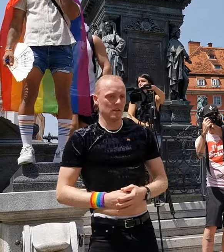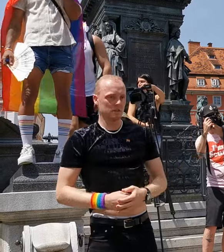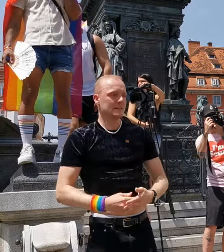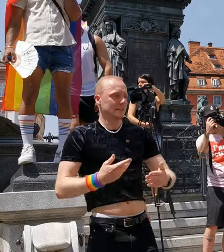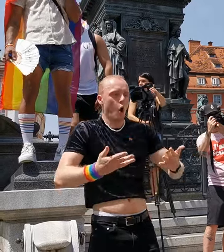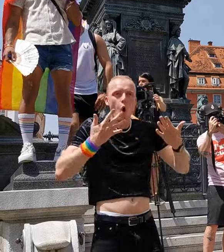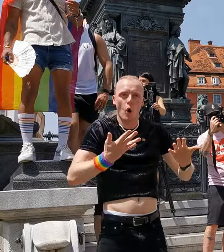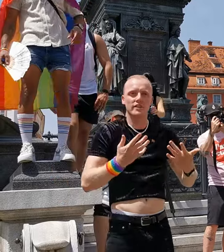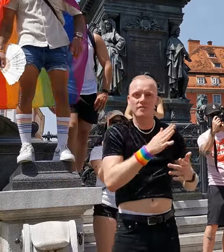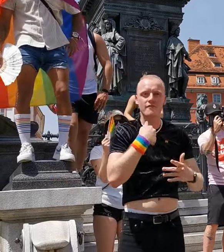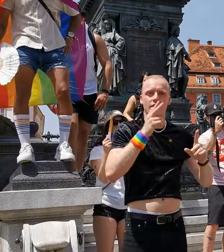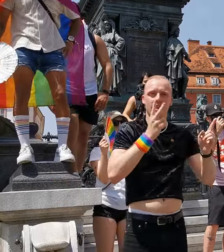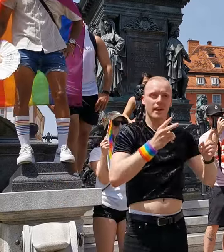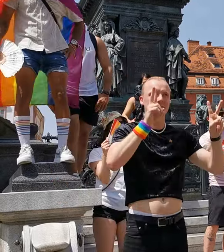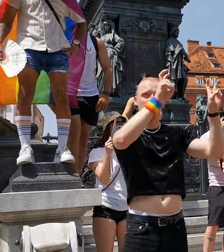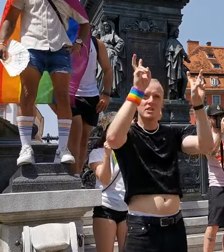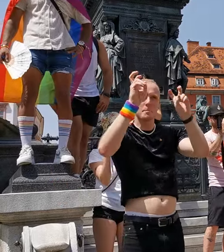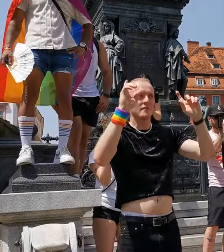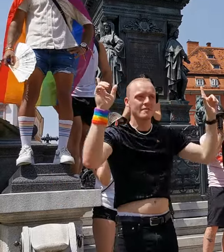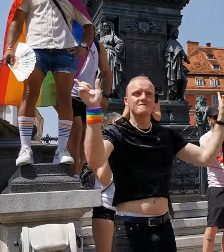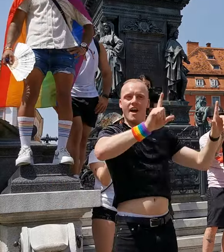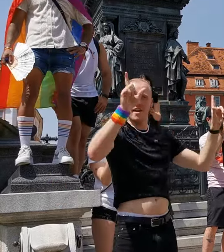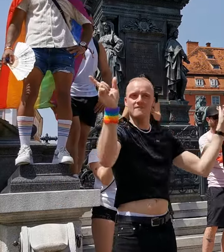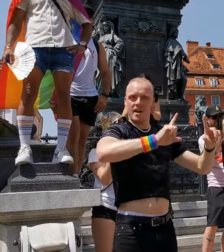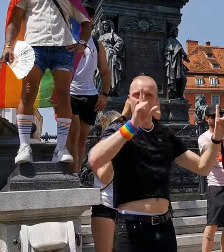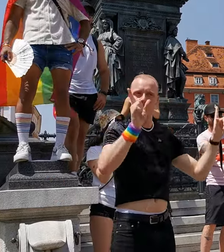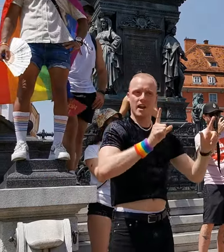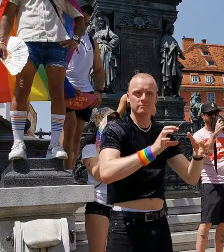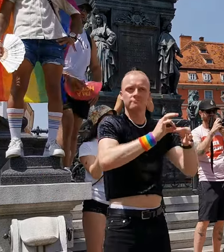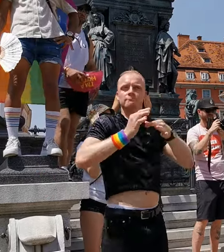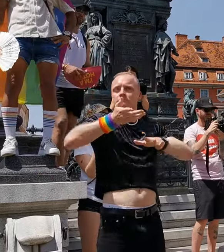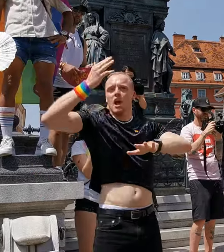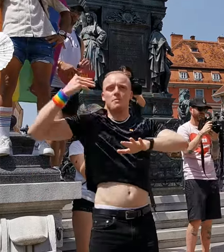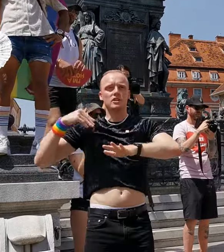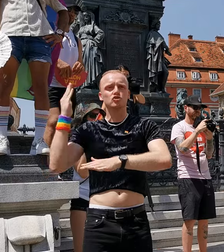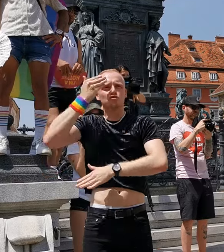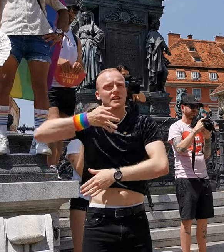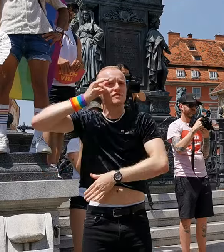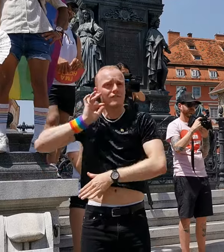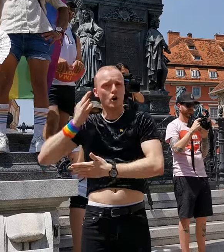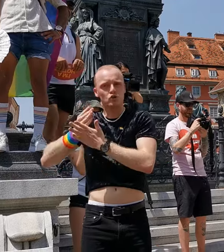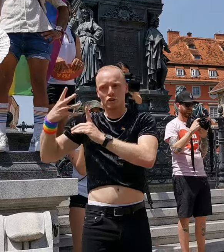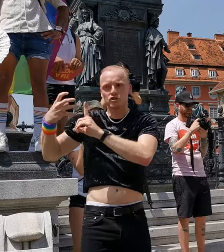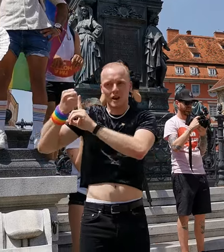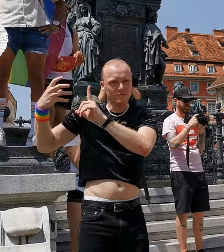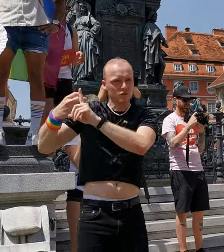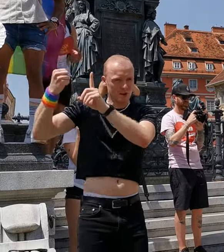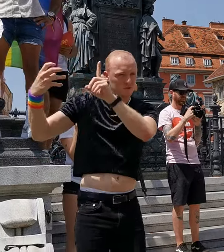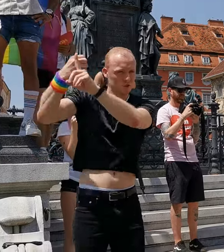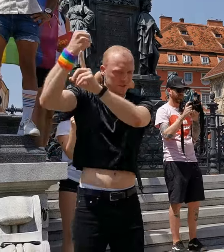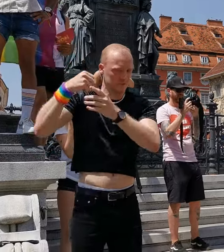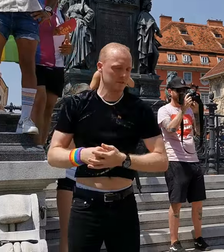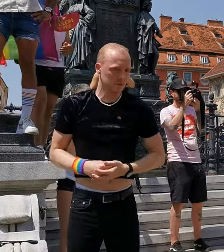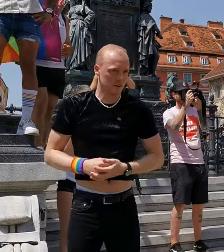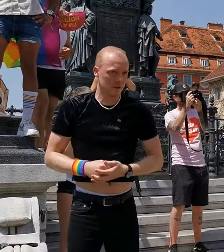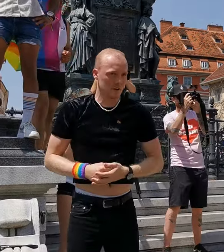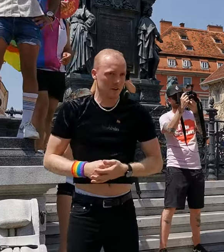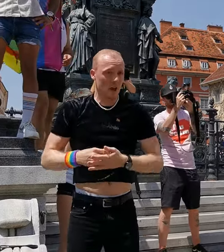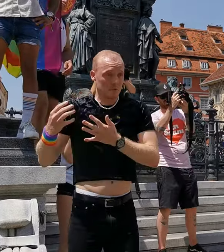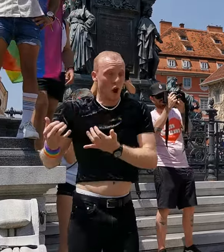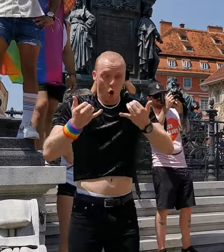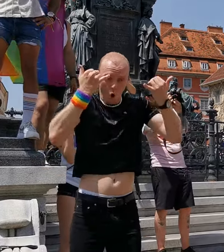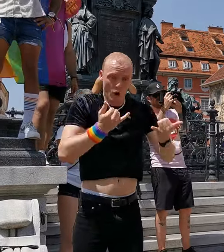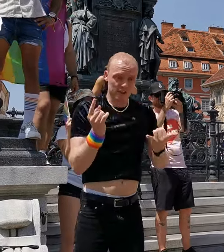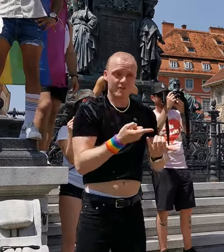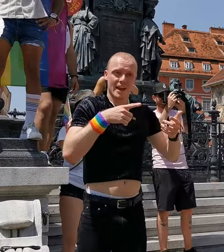viel zu feiern, vor allem eben das, was unsere VorgängerInnen, zum Beispiel schwarze Frauen of Color, schon erkämpft haben. Dass wir überhaupt